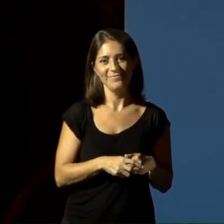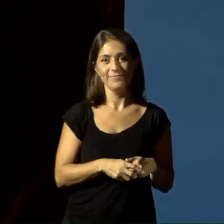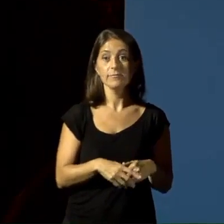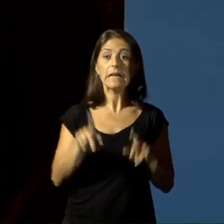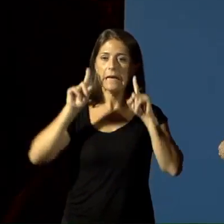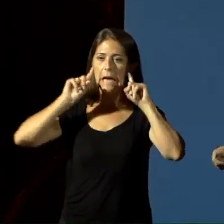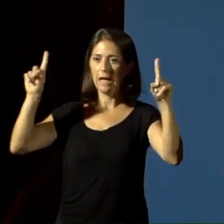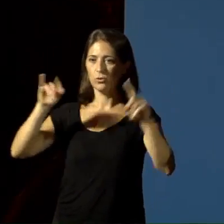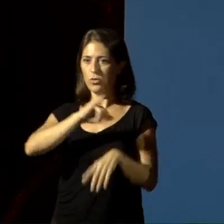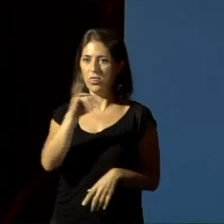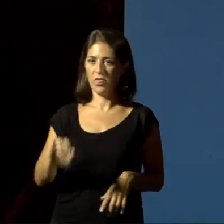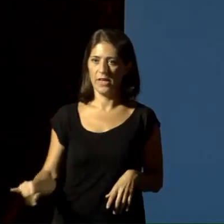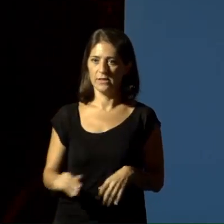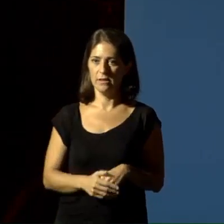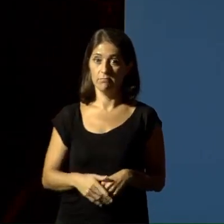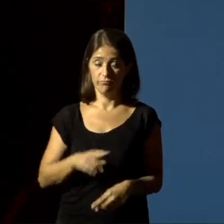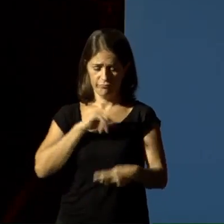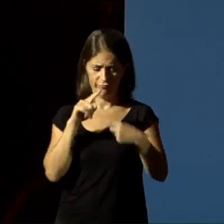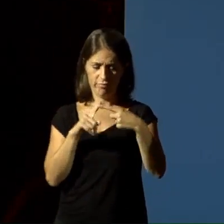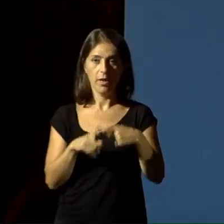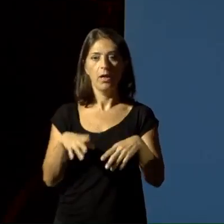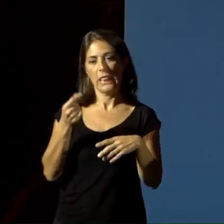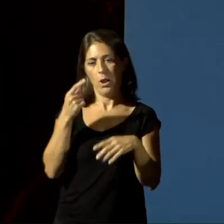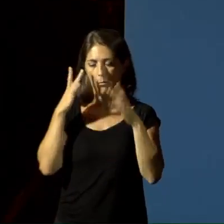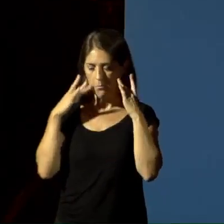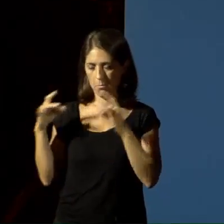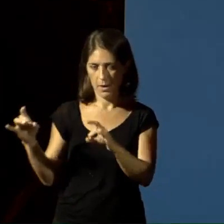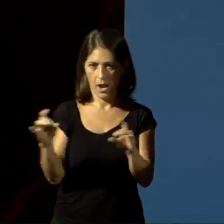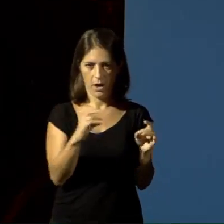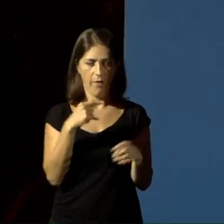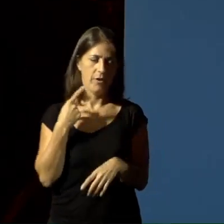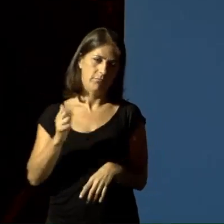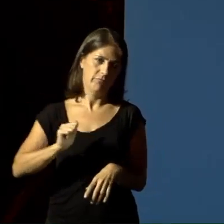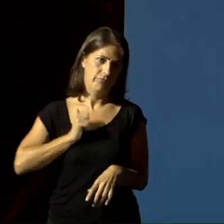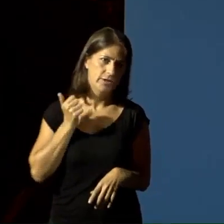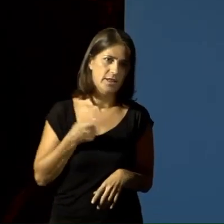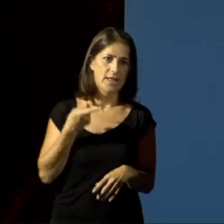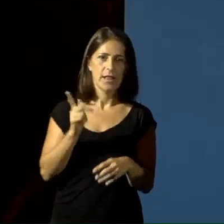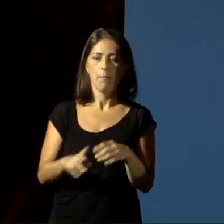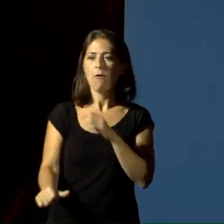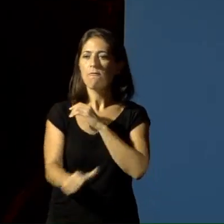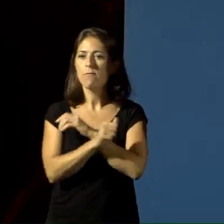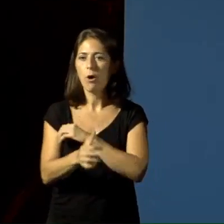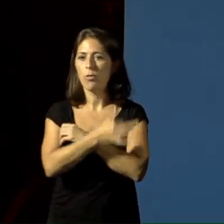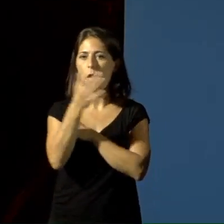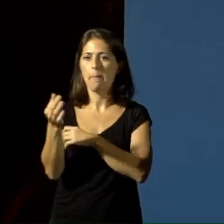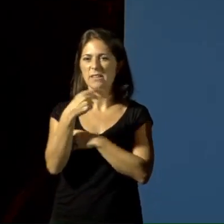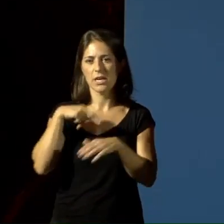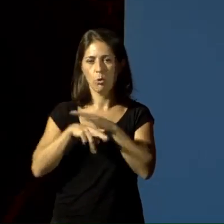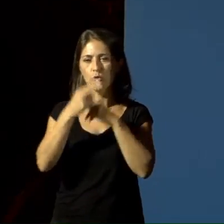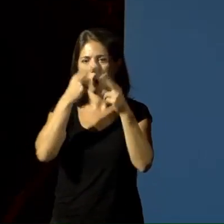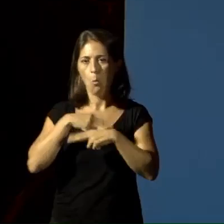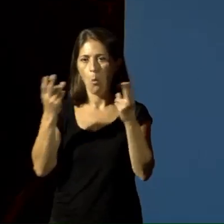Caso Z. Delitos, blanqueo, tráfico de influencias, falsedad, fraude de subvencións e malversación de caudais